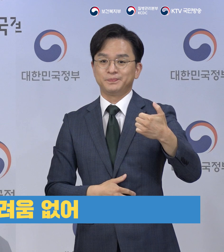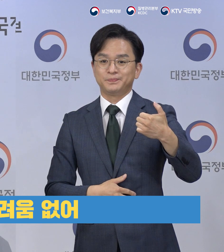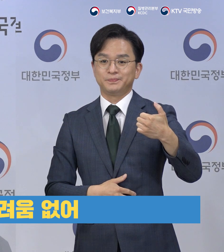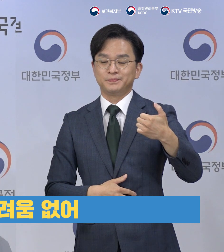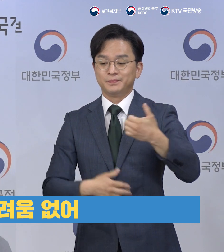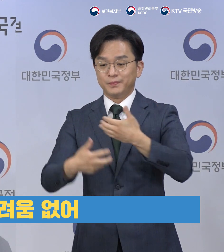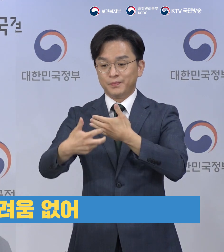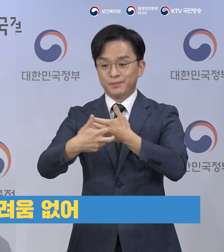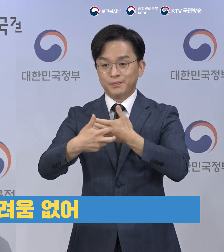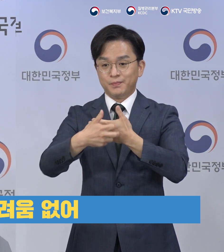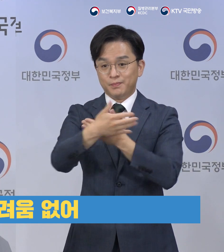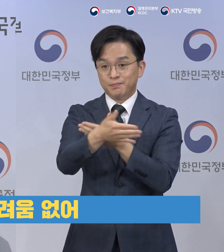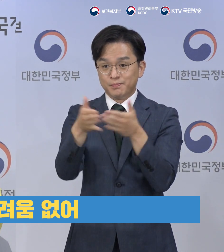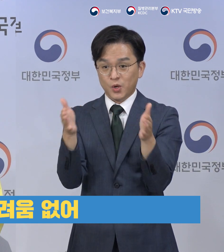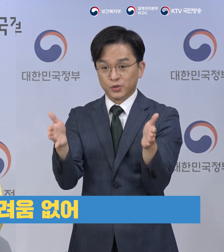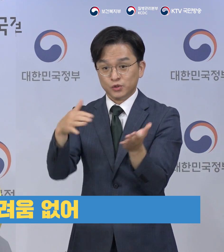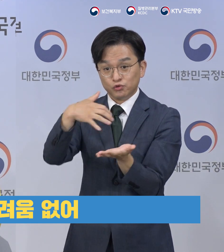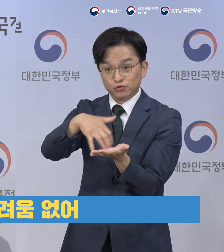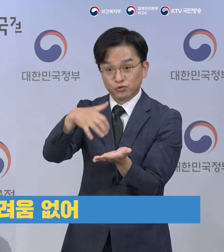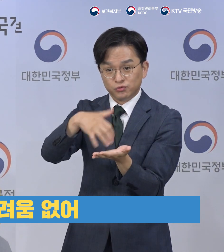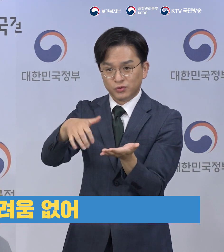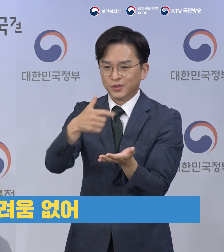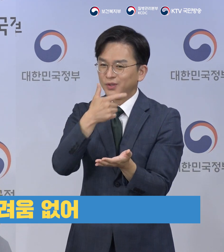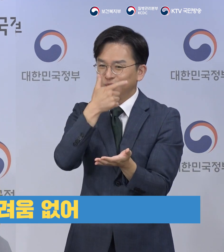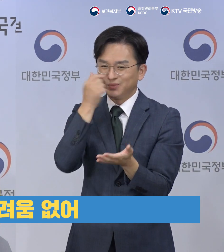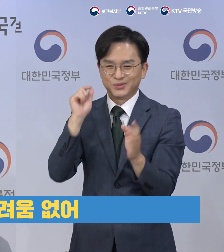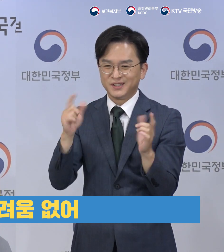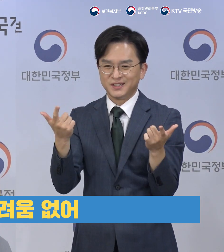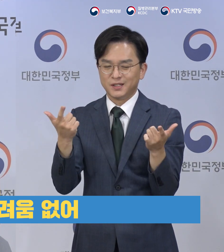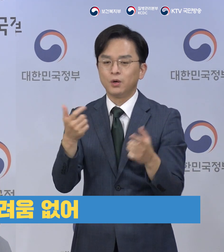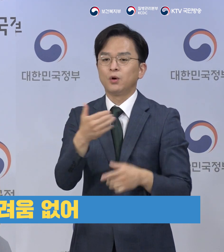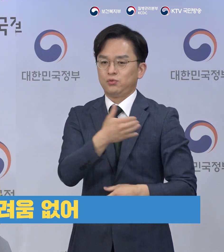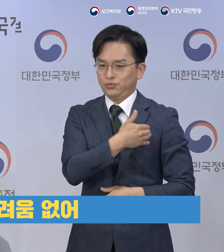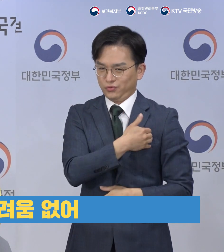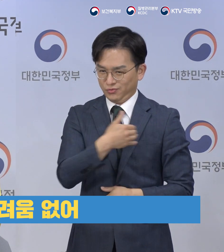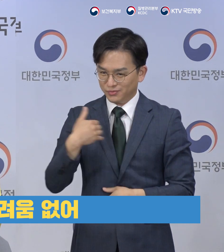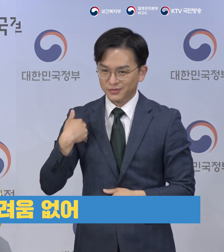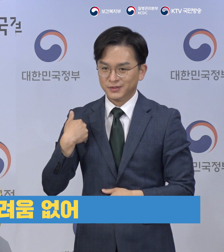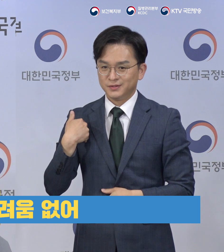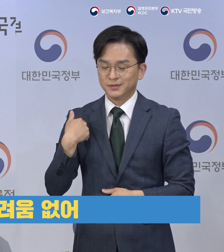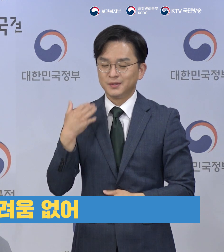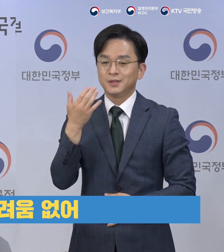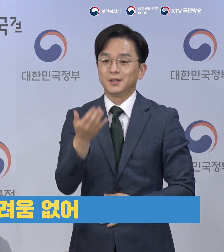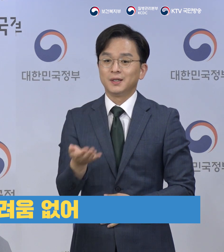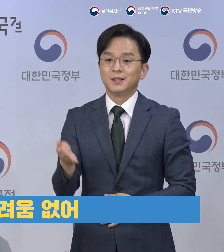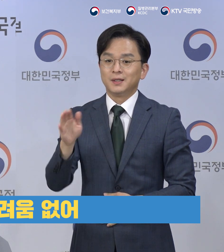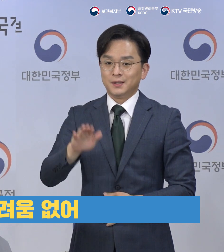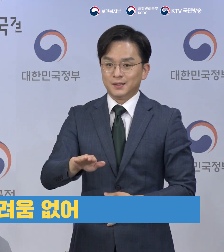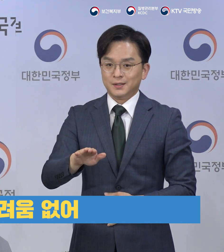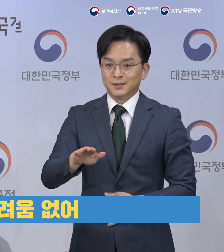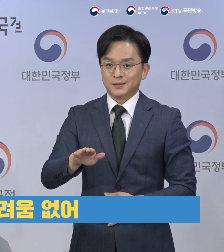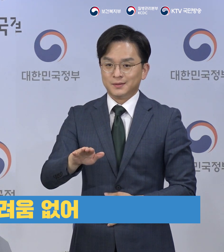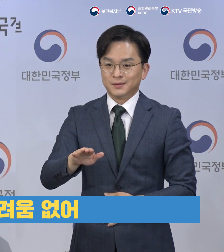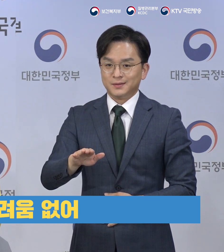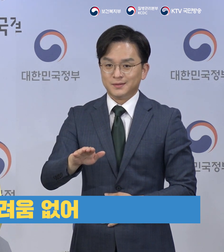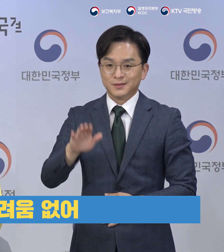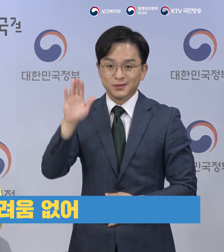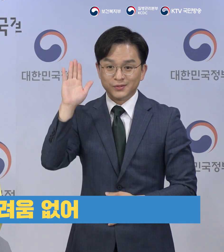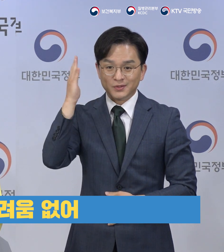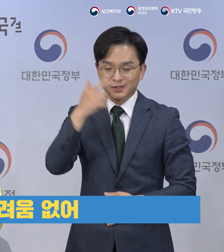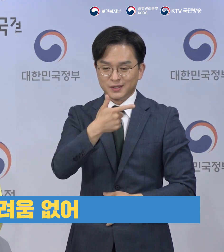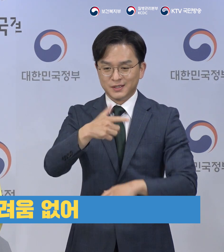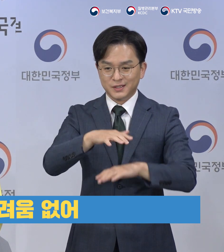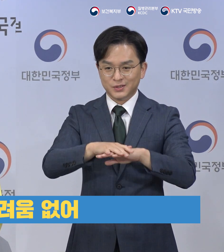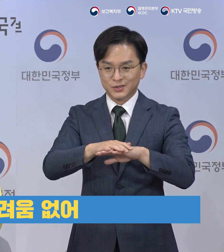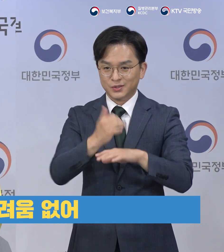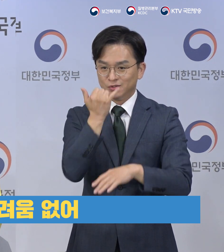환자는 950명으로 최근의 환자 발생 추이를 고려할 때 병상 확보와 치료에 큰 어려움은